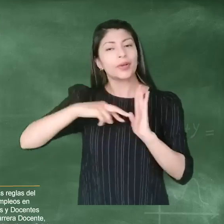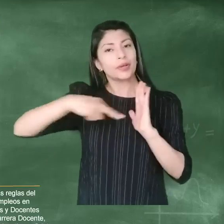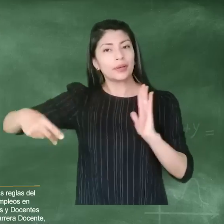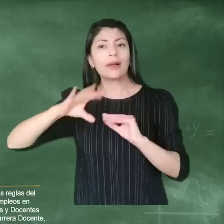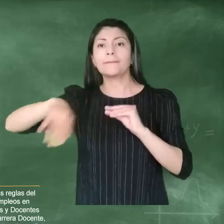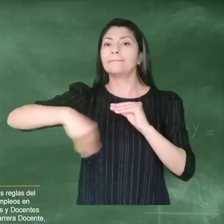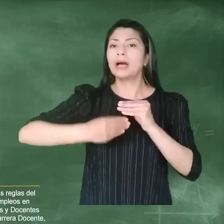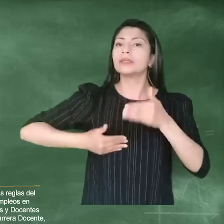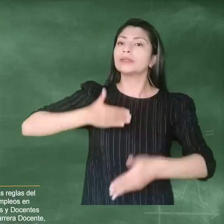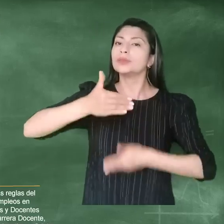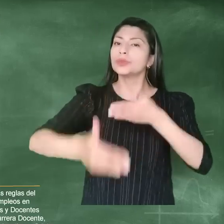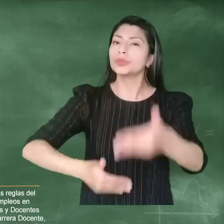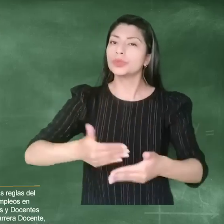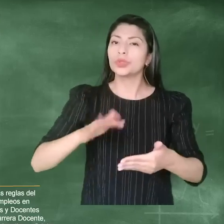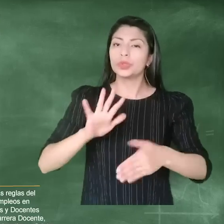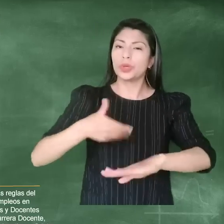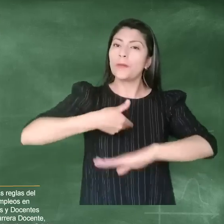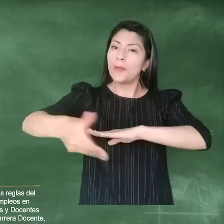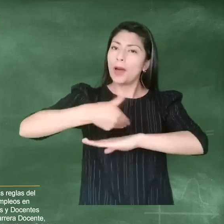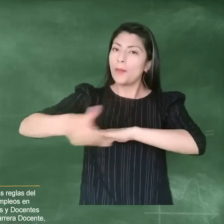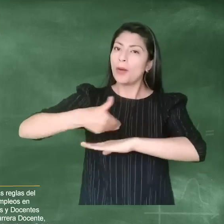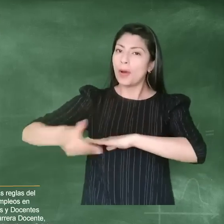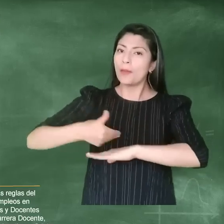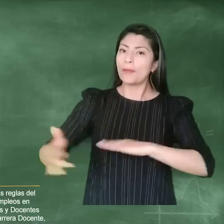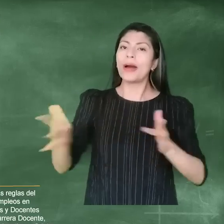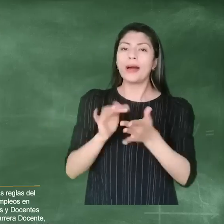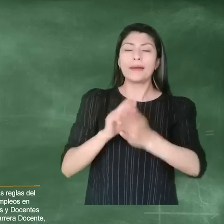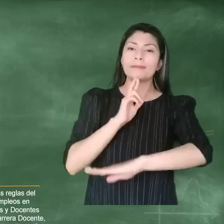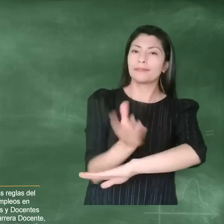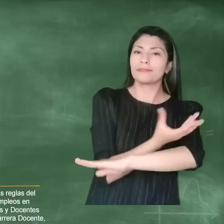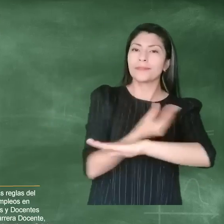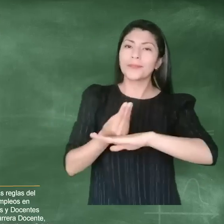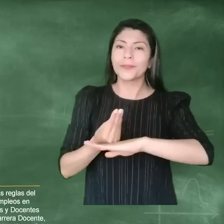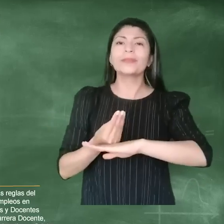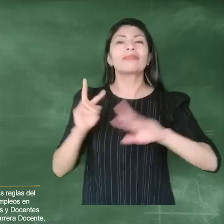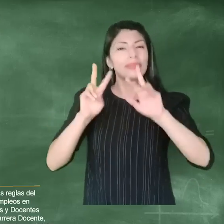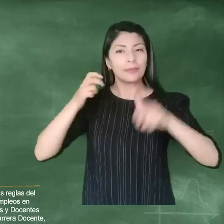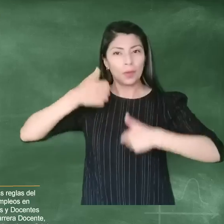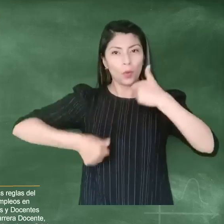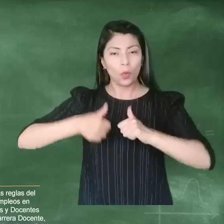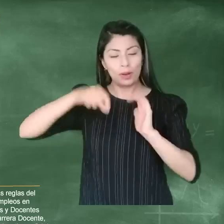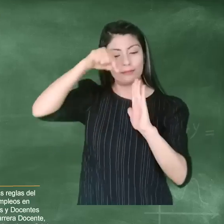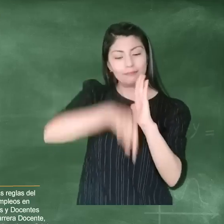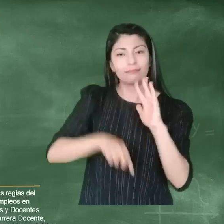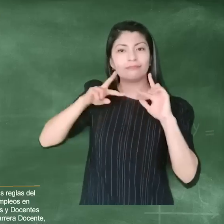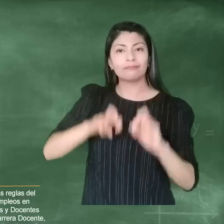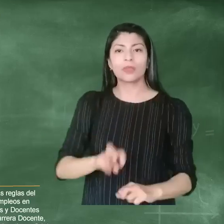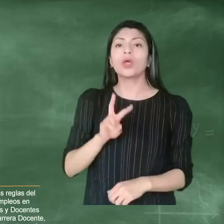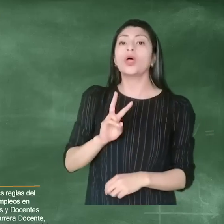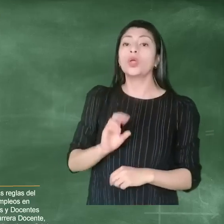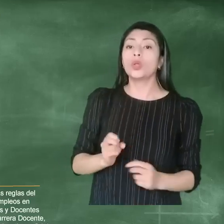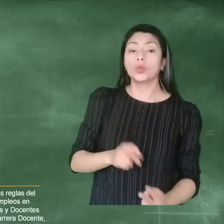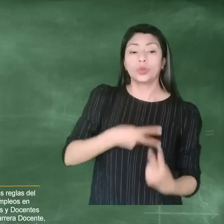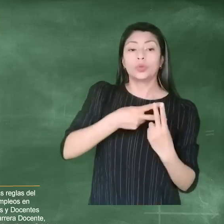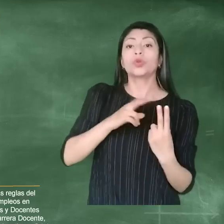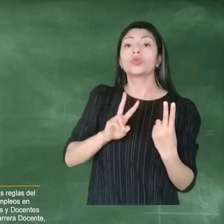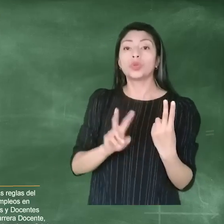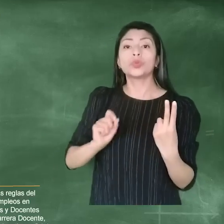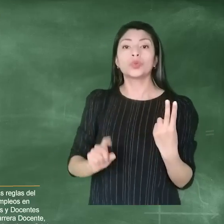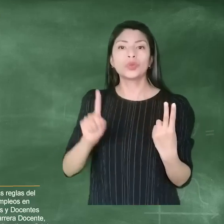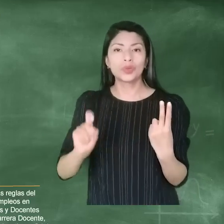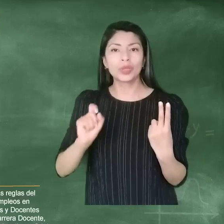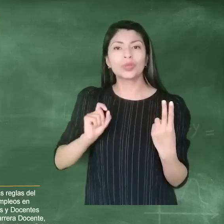prueba psicotécnica, así como el trámite de las reclamaciones que tales resultados generen, se debe consultar en los